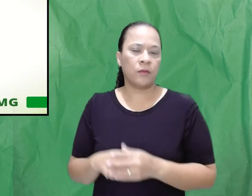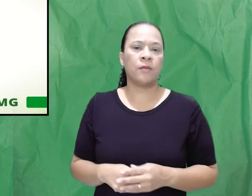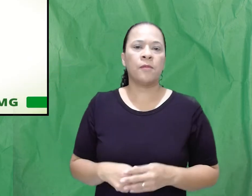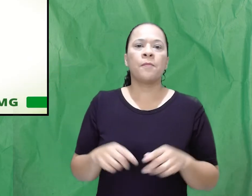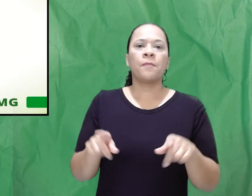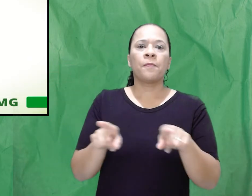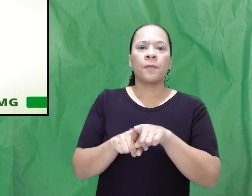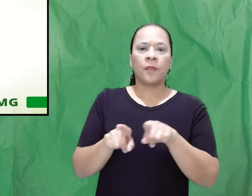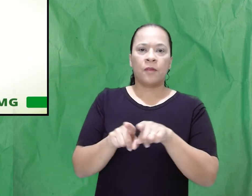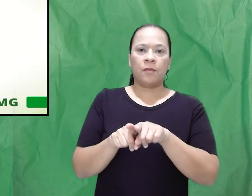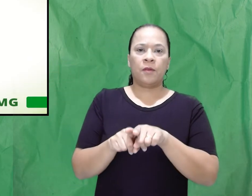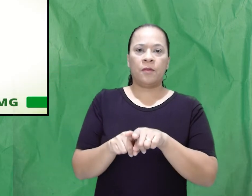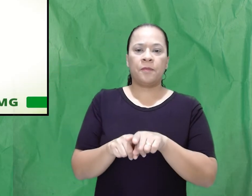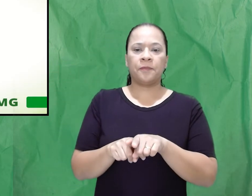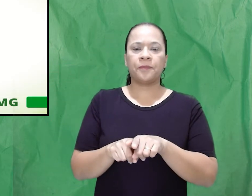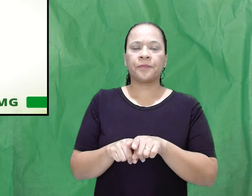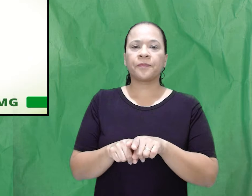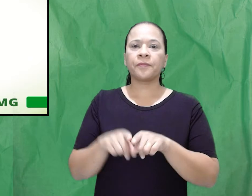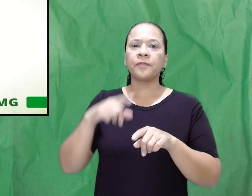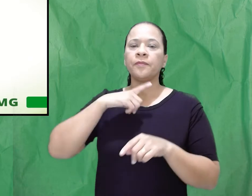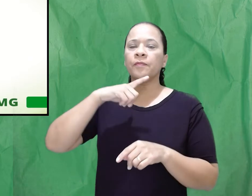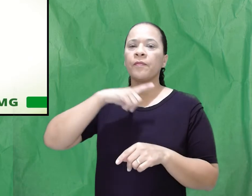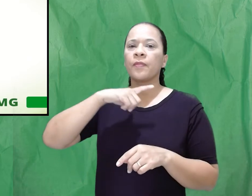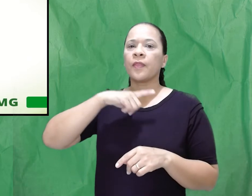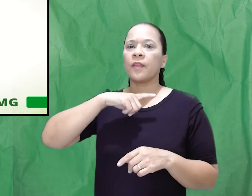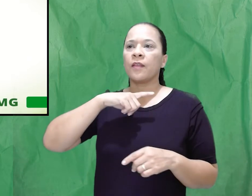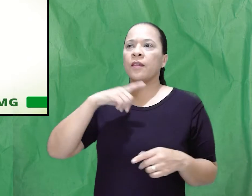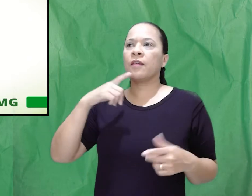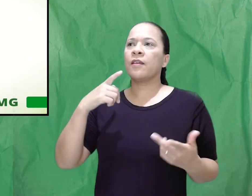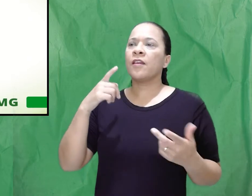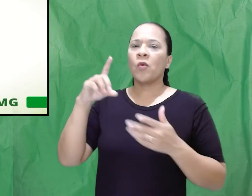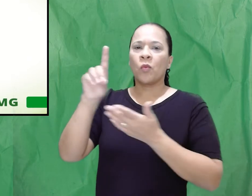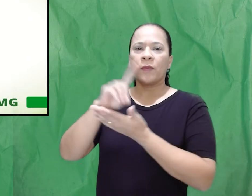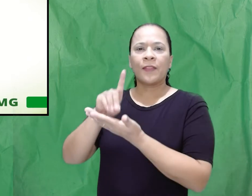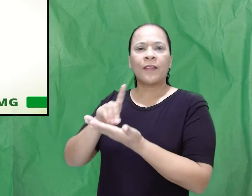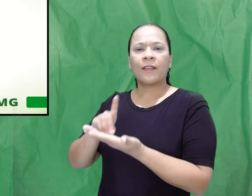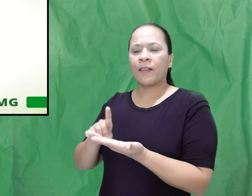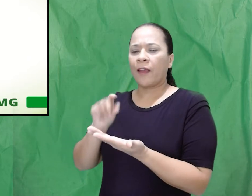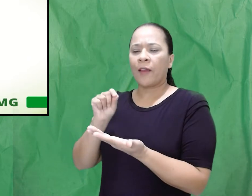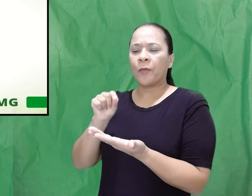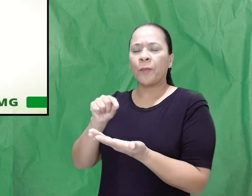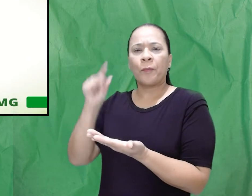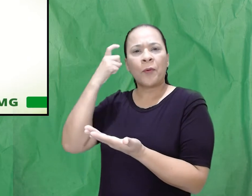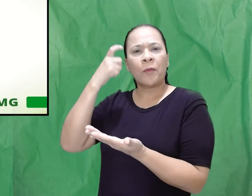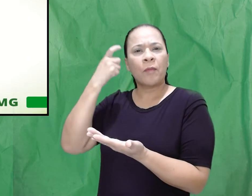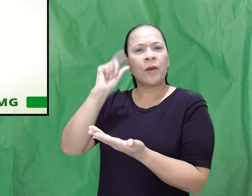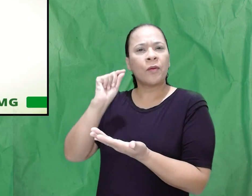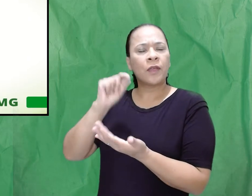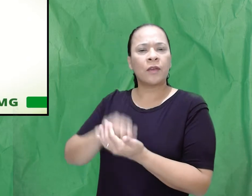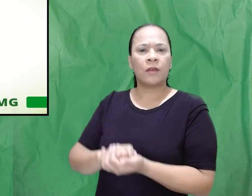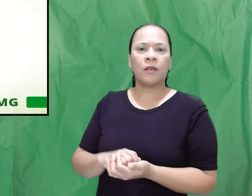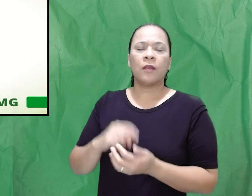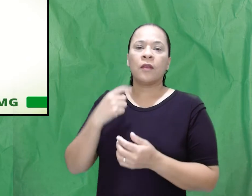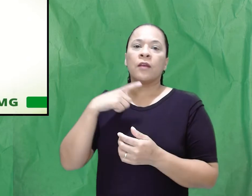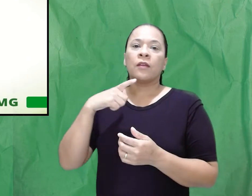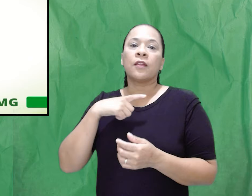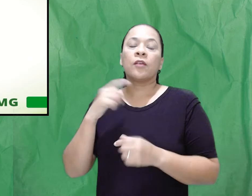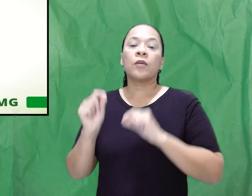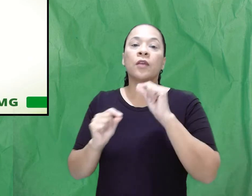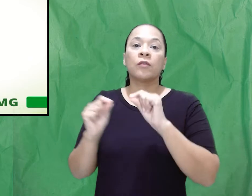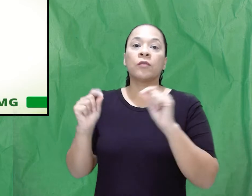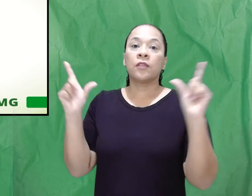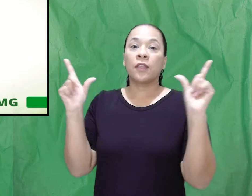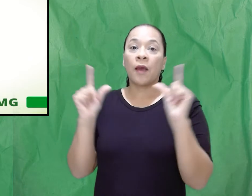Eu também tenho que me preocupar no design com as unidades de medidas, que são elementos